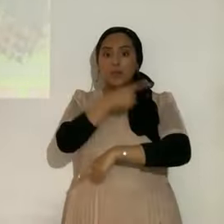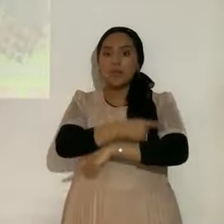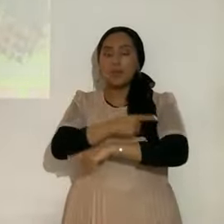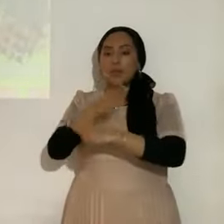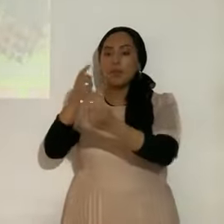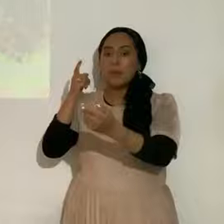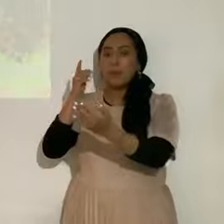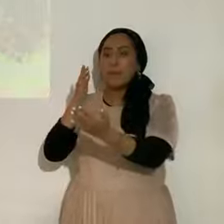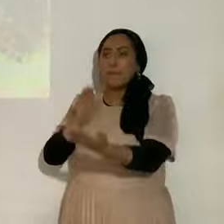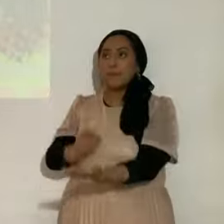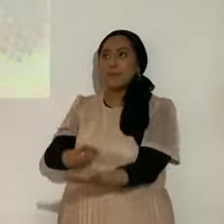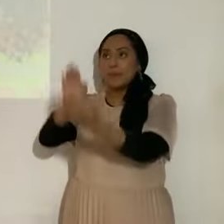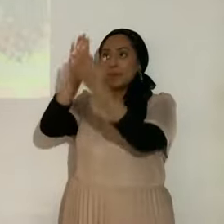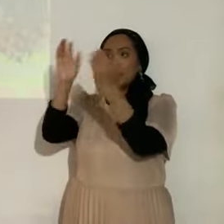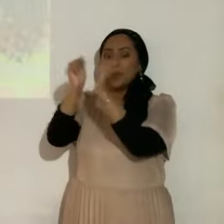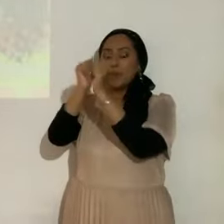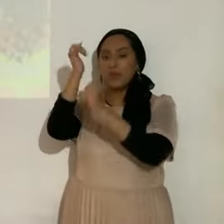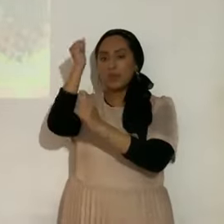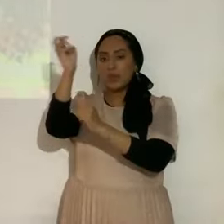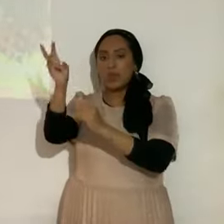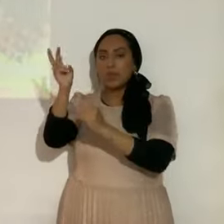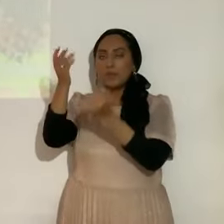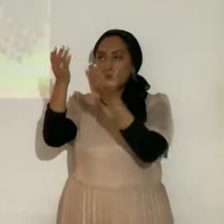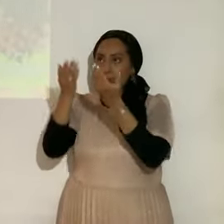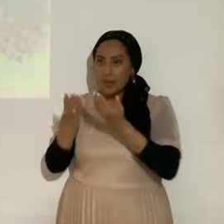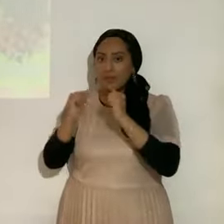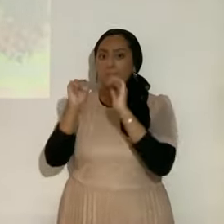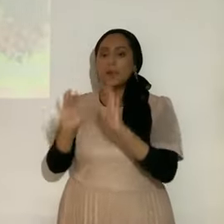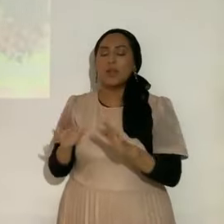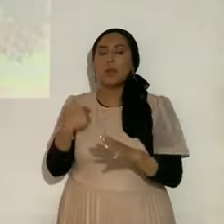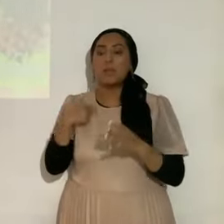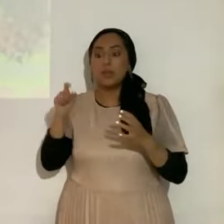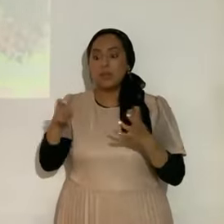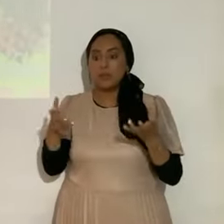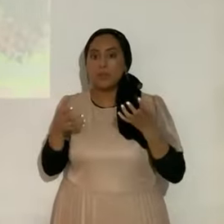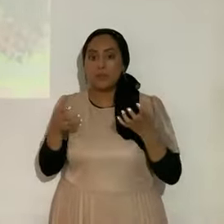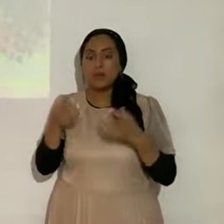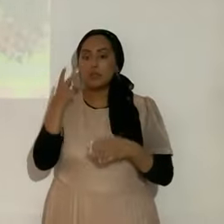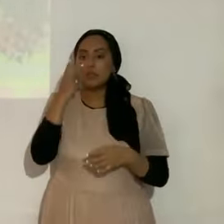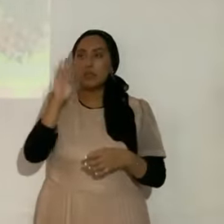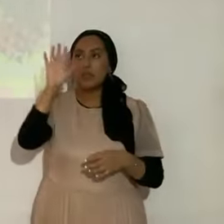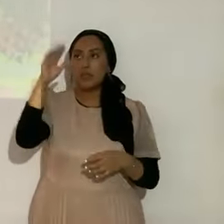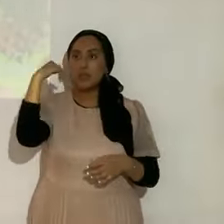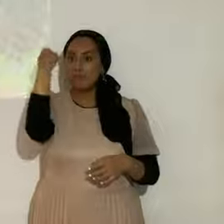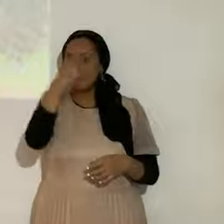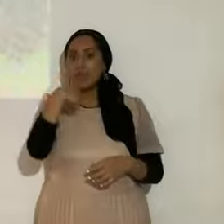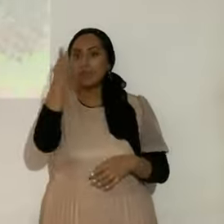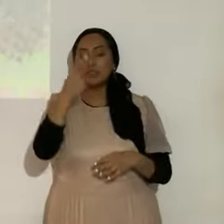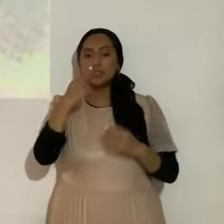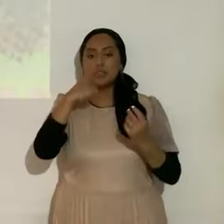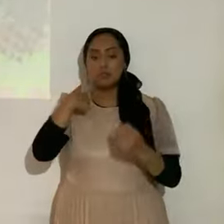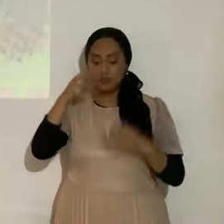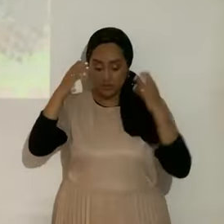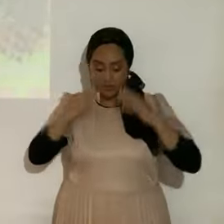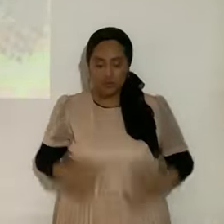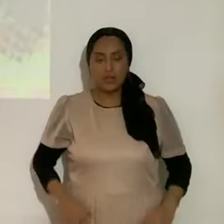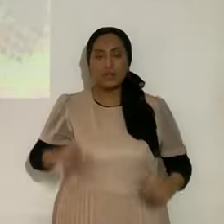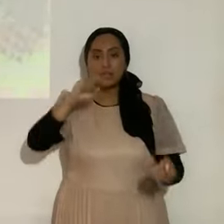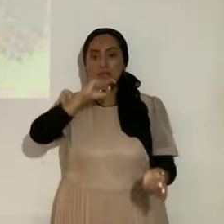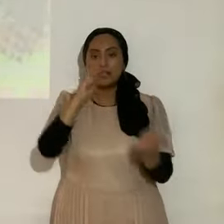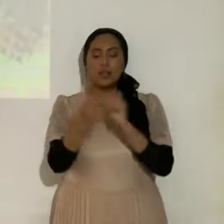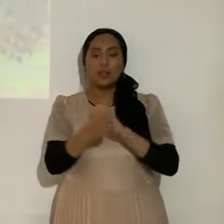bendito su nombre, que nos conceda esa bendición que nosotros debemos de anhelar, ver su rostro, transformados,